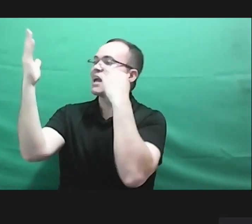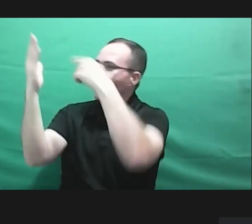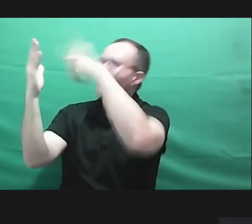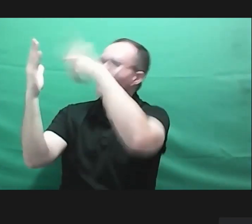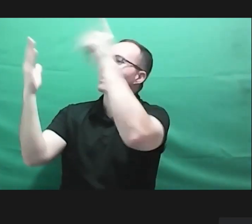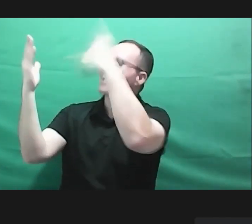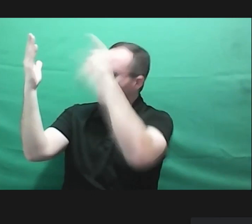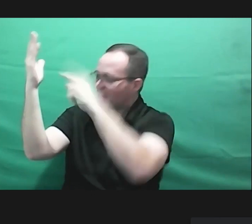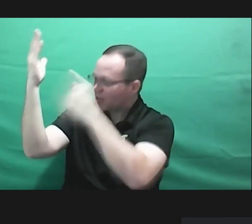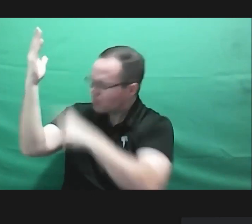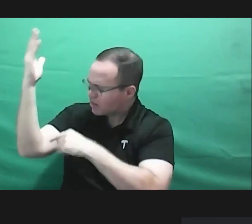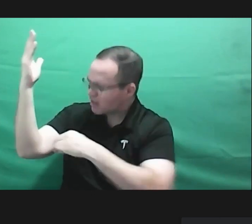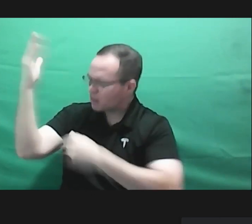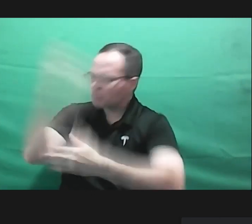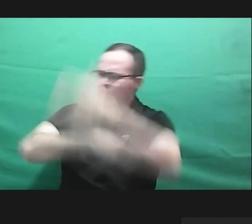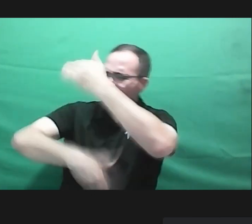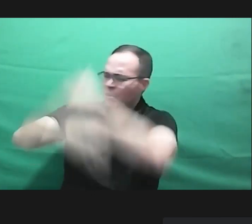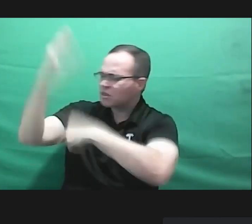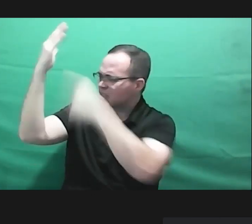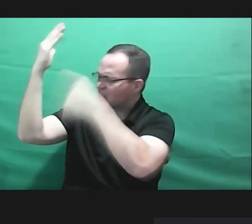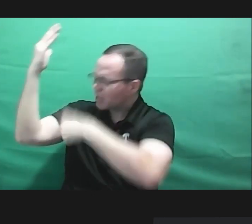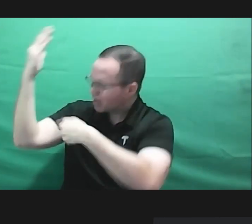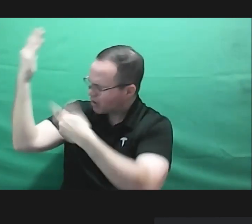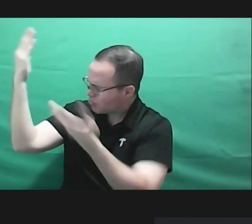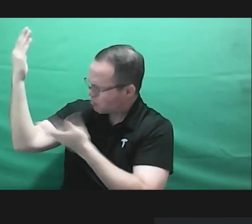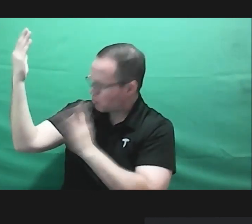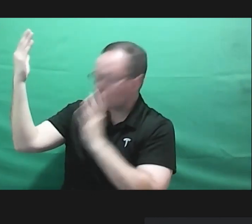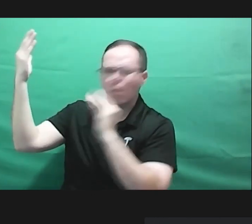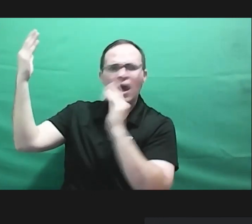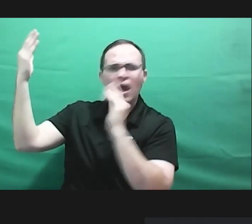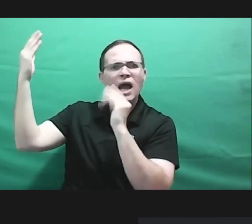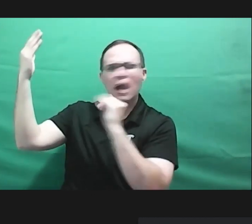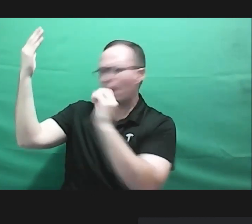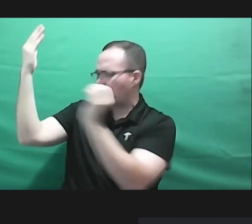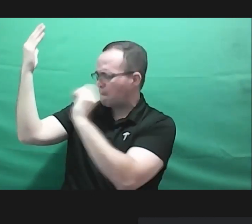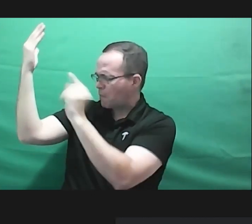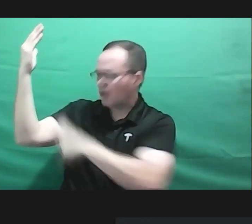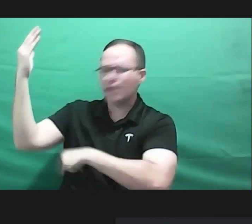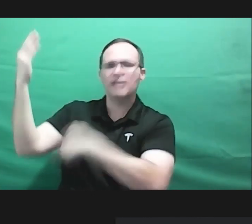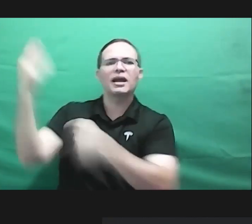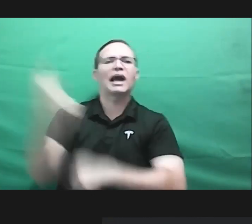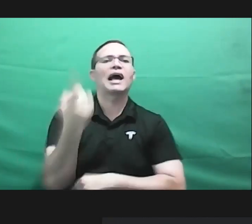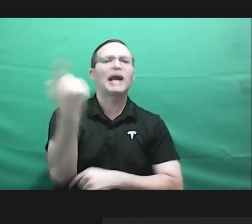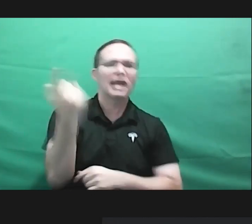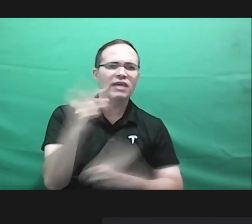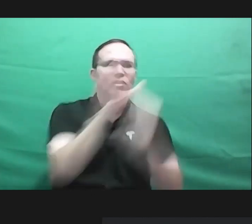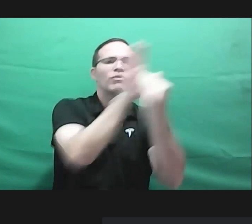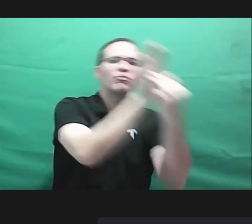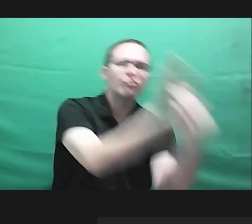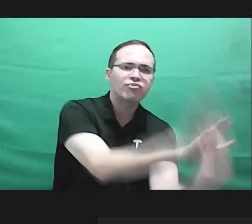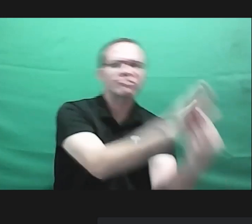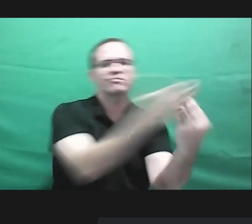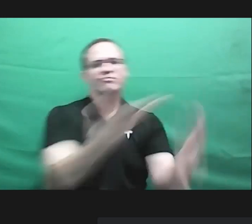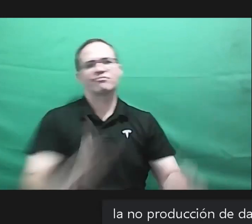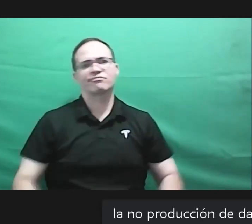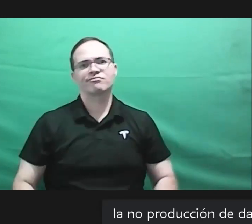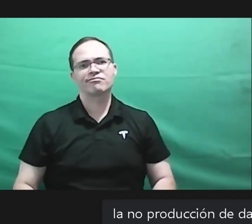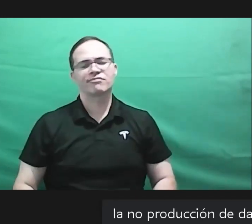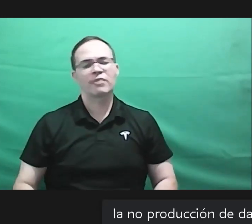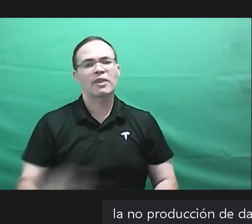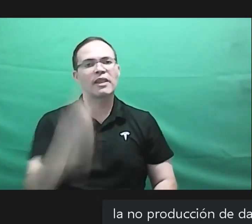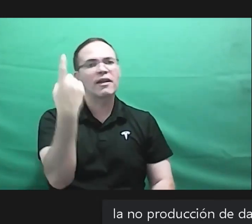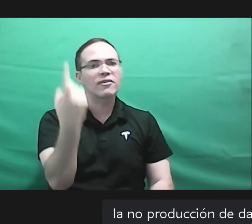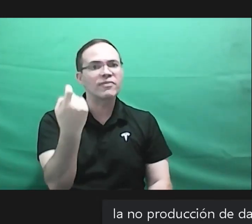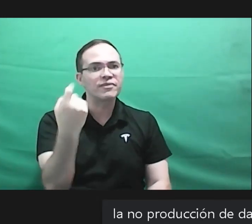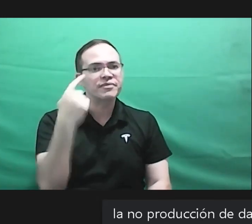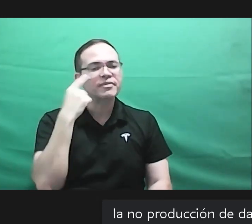Convención. En segundo lugar, porque informa las políticas públicas, o sea, nos permite tener un panorama más